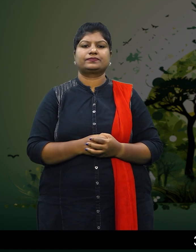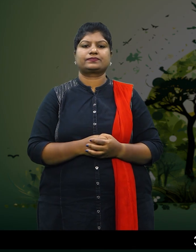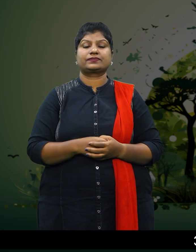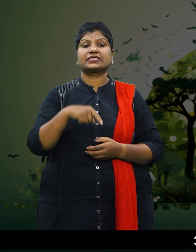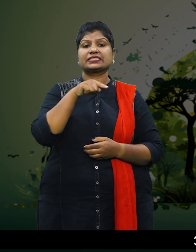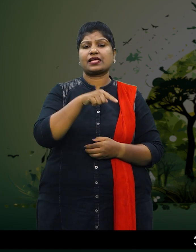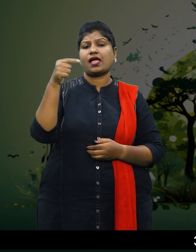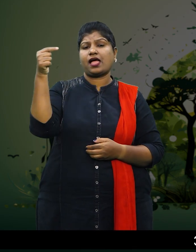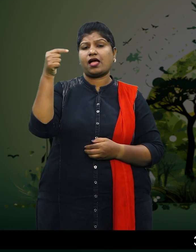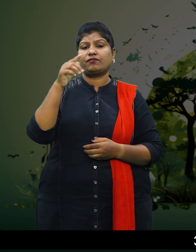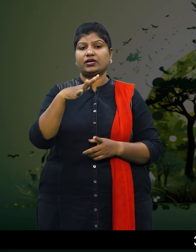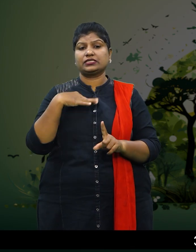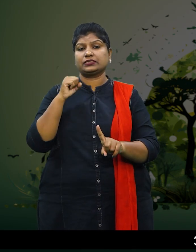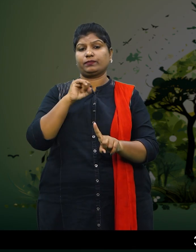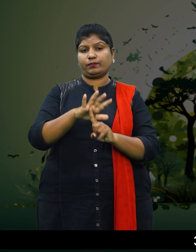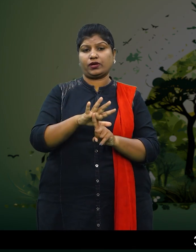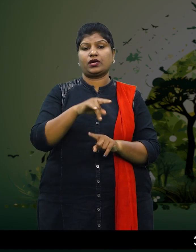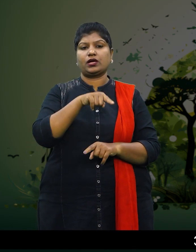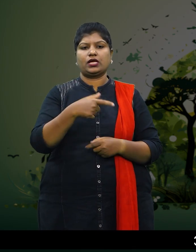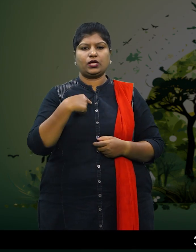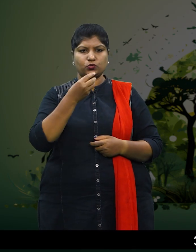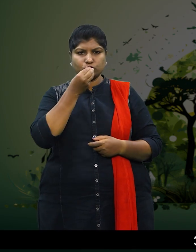अन्न सुरक्षा, वनस्पती,